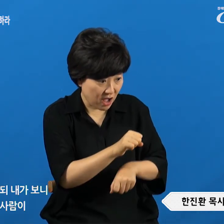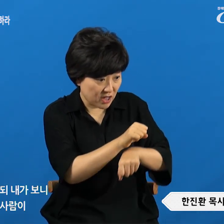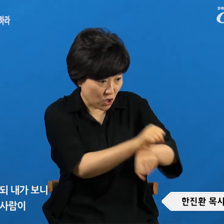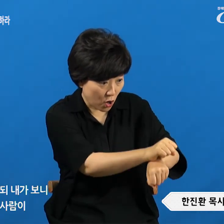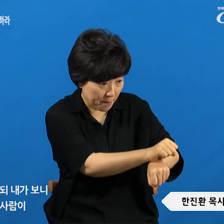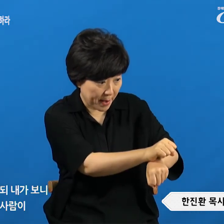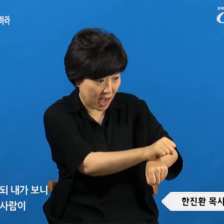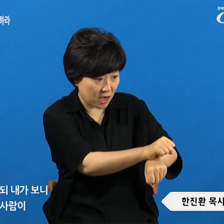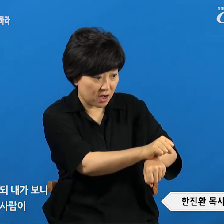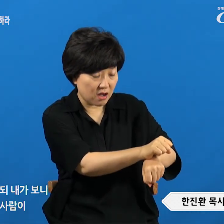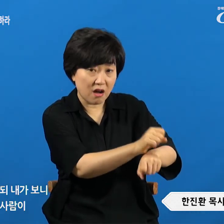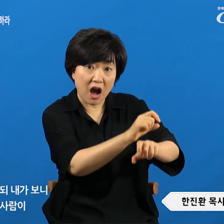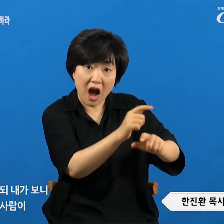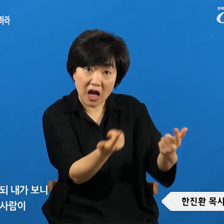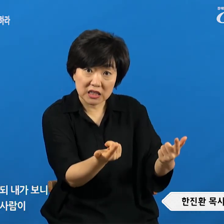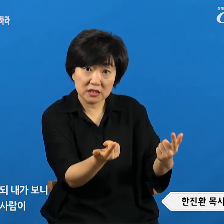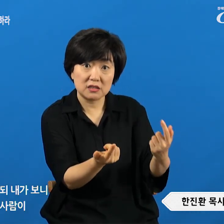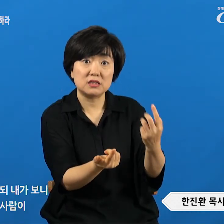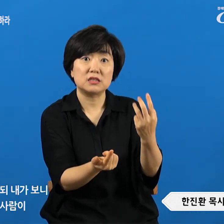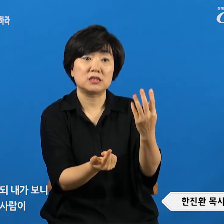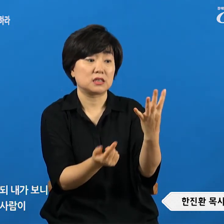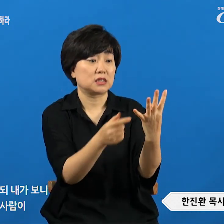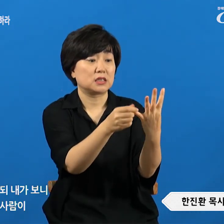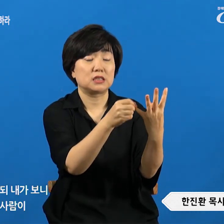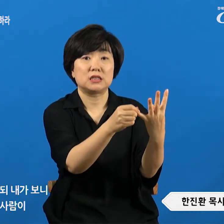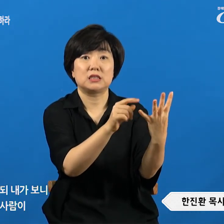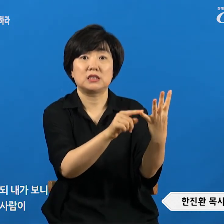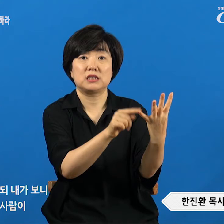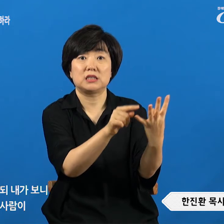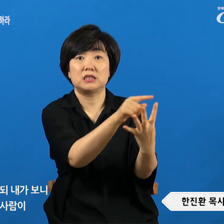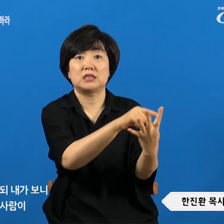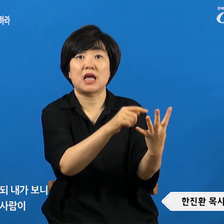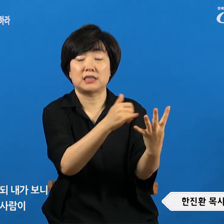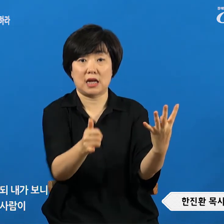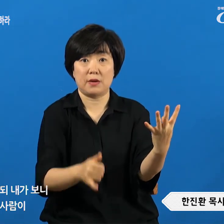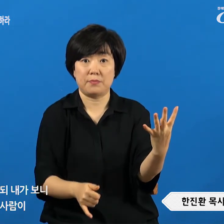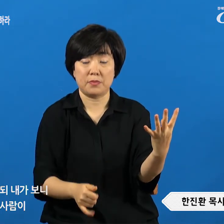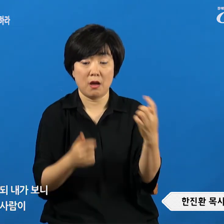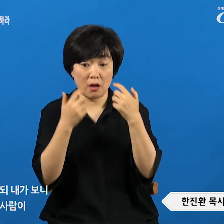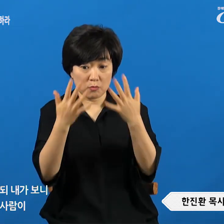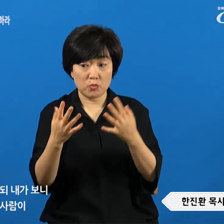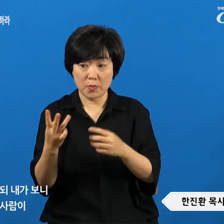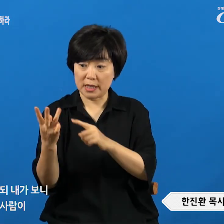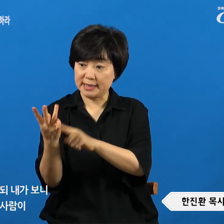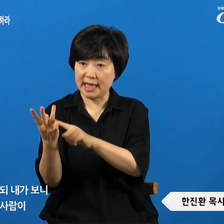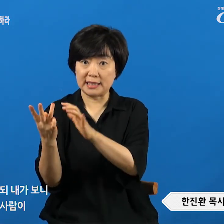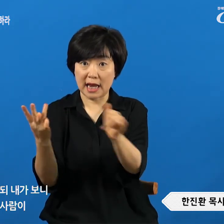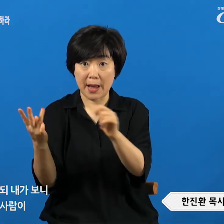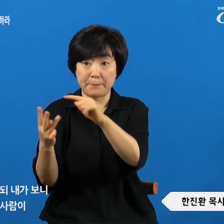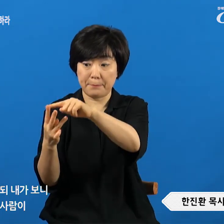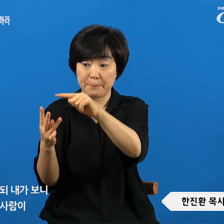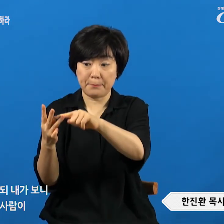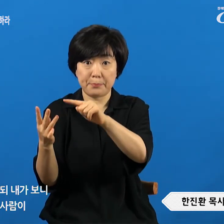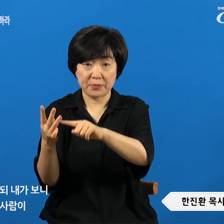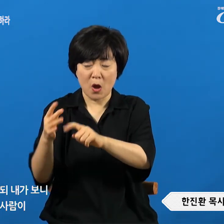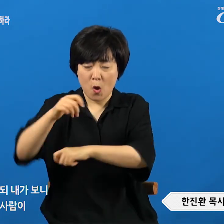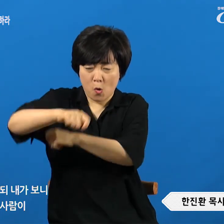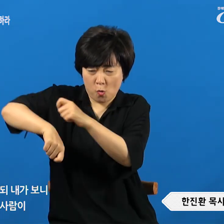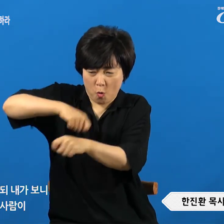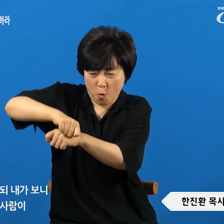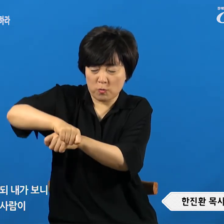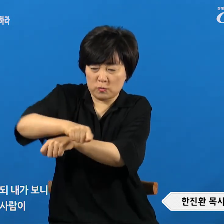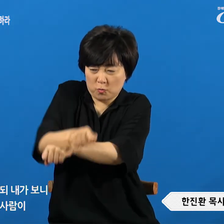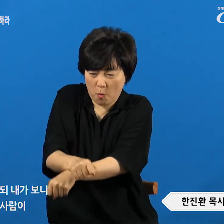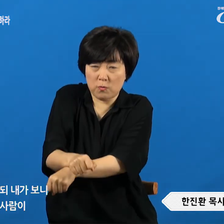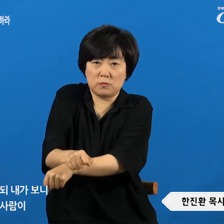사람이, 결박되지 아니한 내 사람, 분명히 이 세 사람 사드락 메삭 아벳네고는 꽁꽁